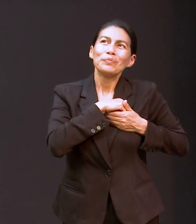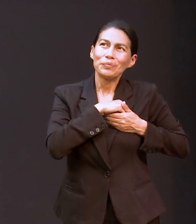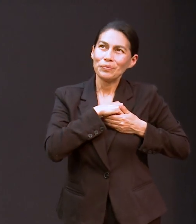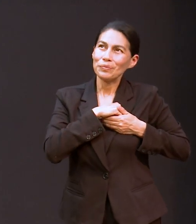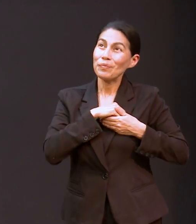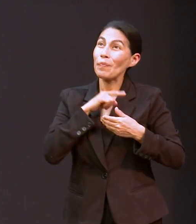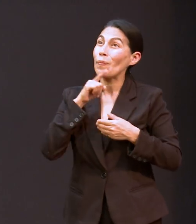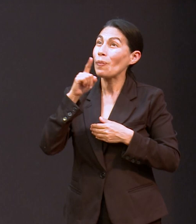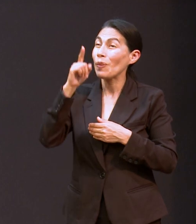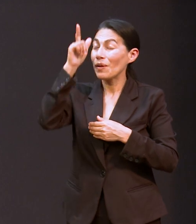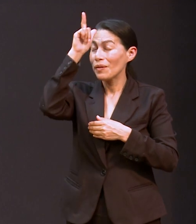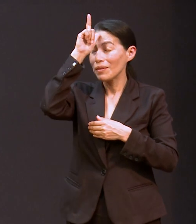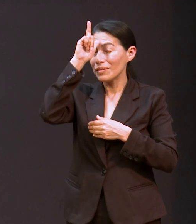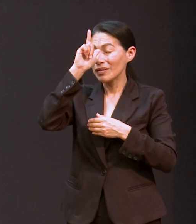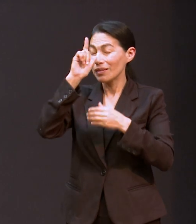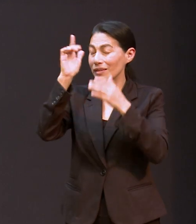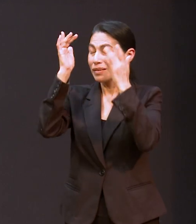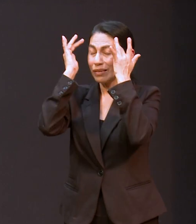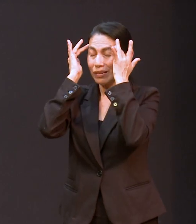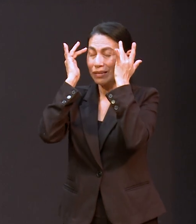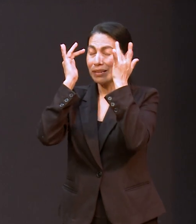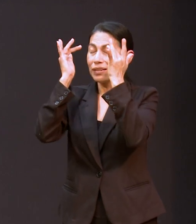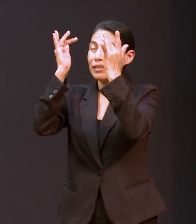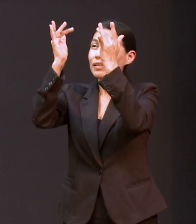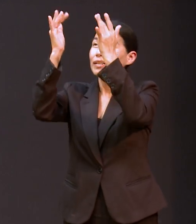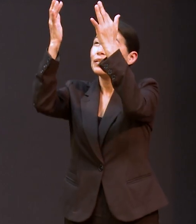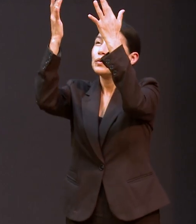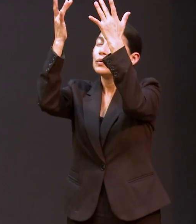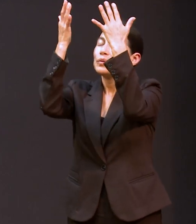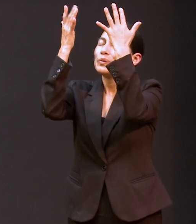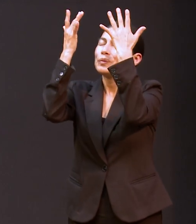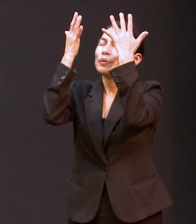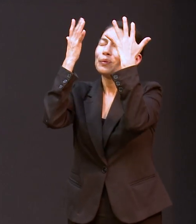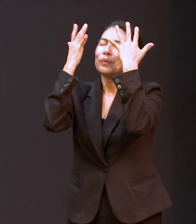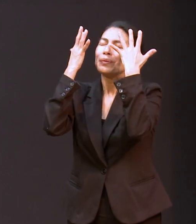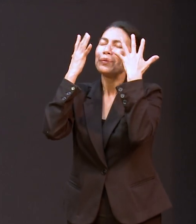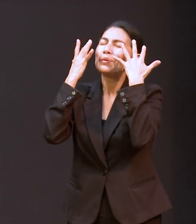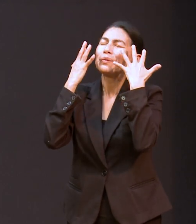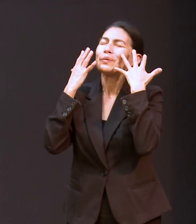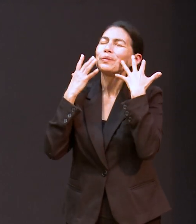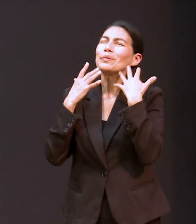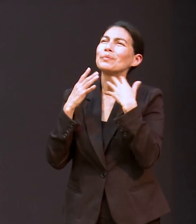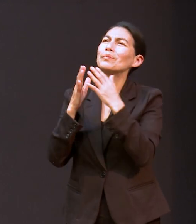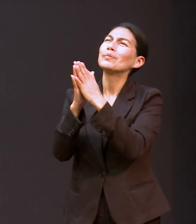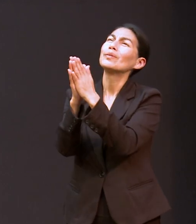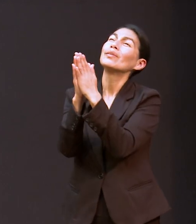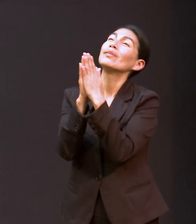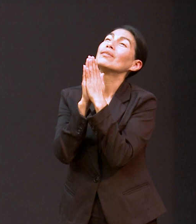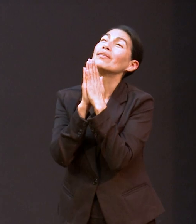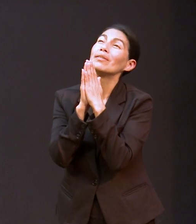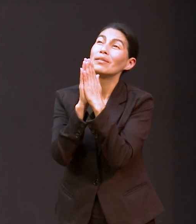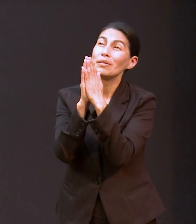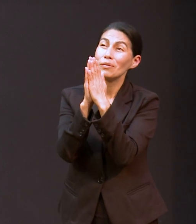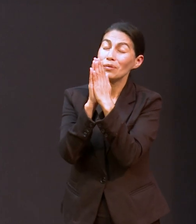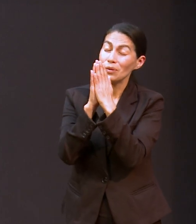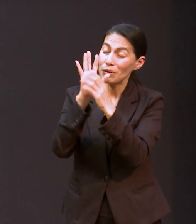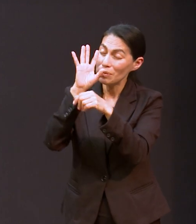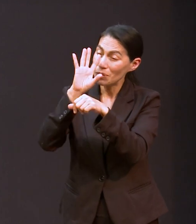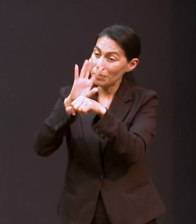tu espíritu concédeme verte regresar